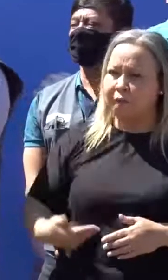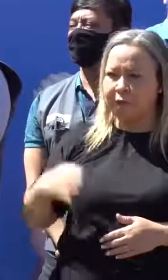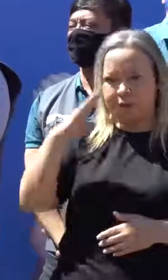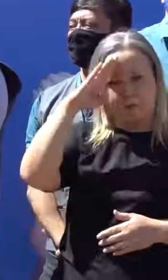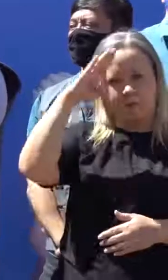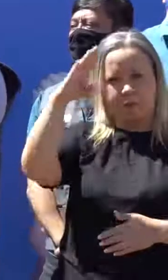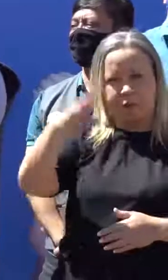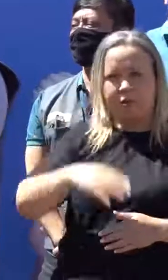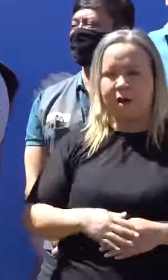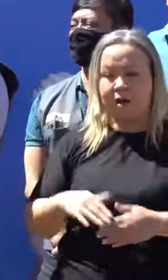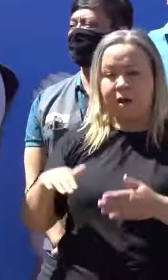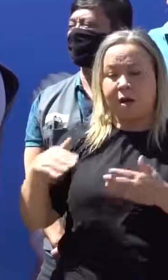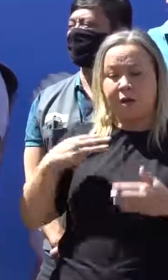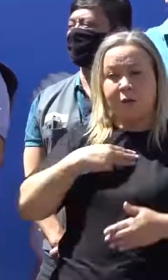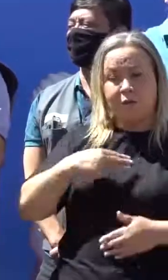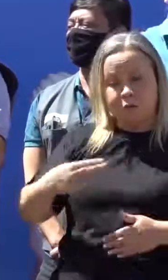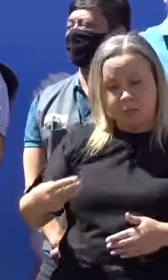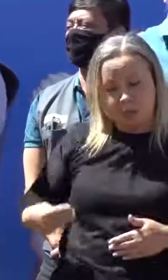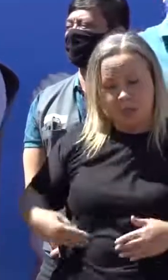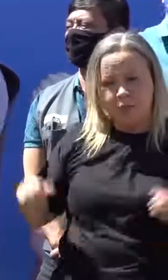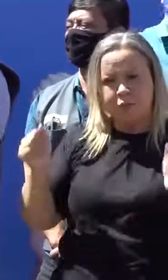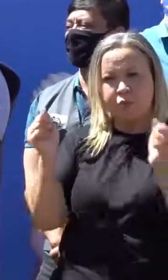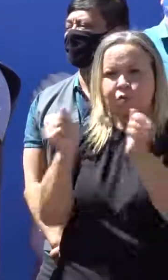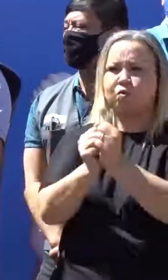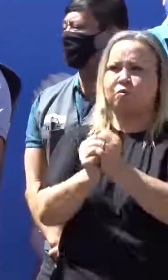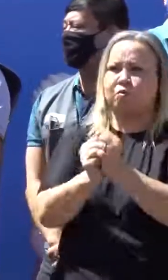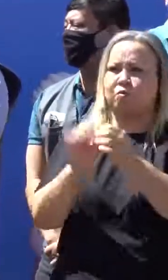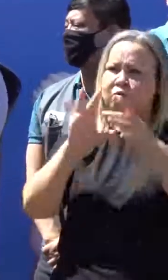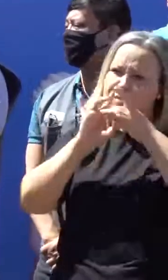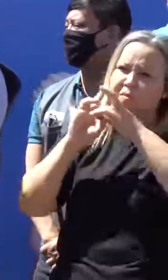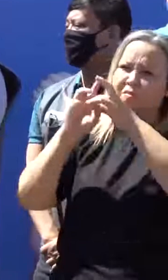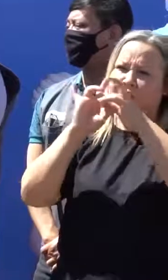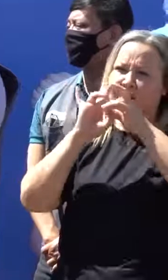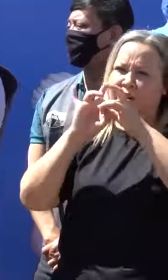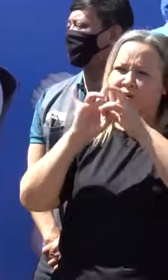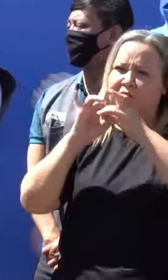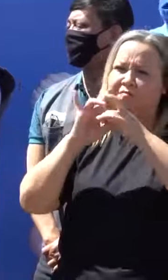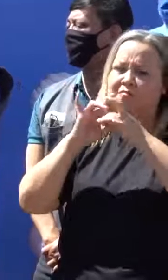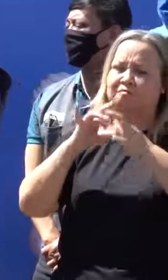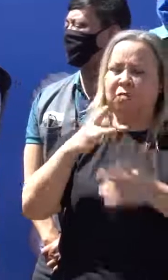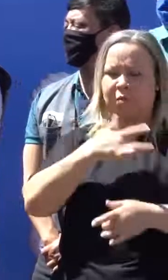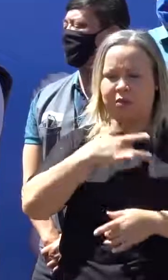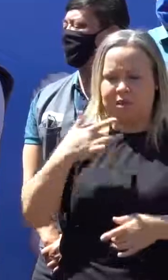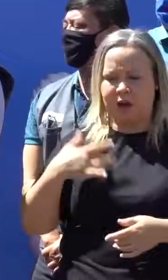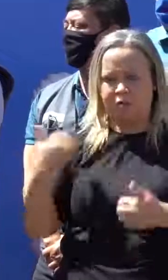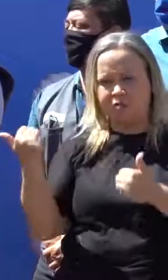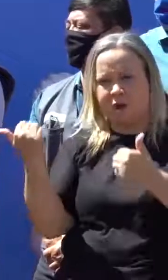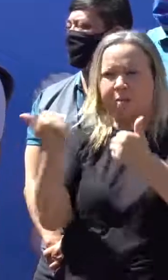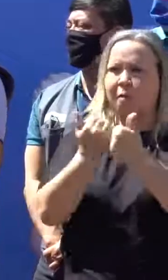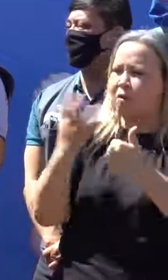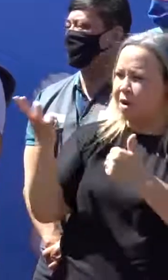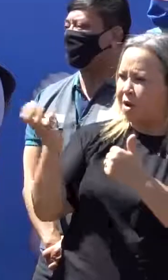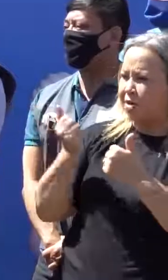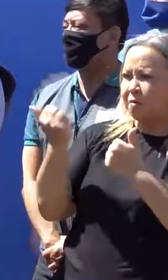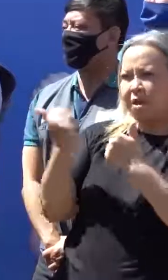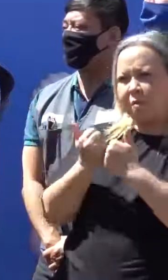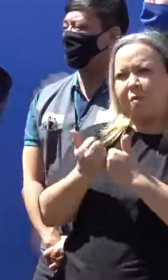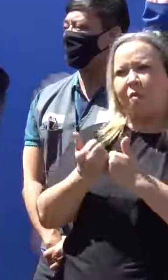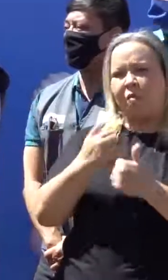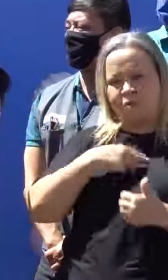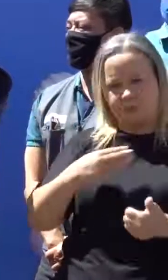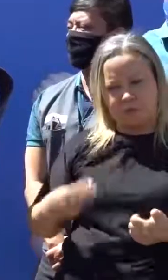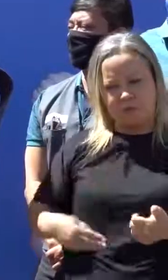ministros atuam de forma integrada. Eu, ministro da Saúde, desde que assumi, recebi o apoio dos demais ministros para